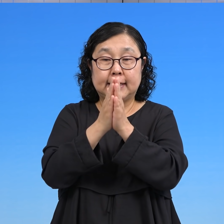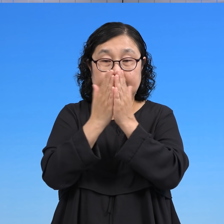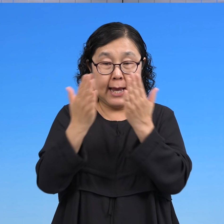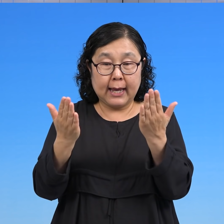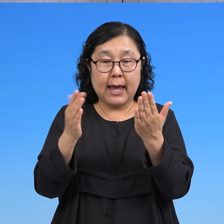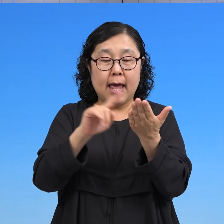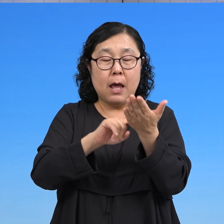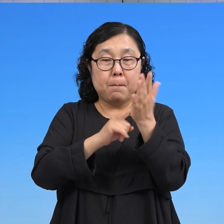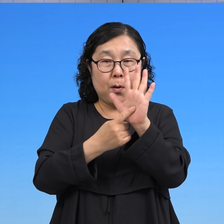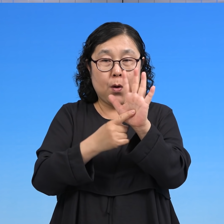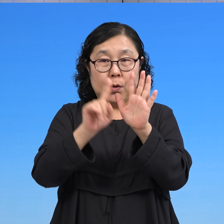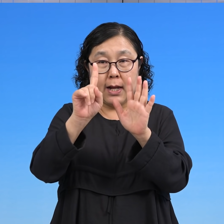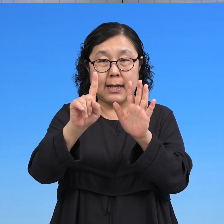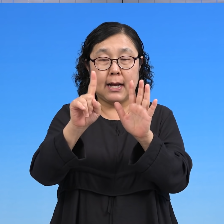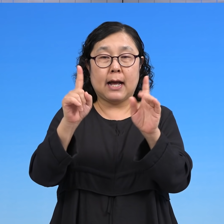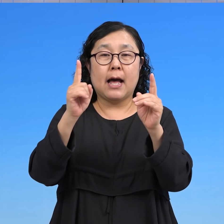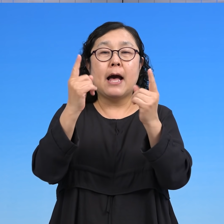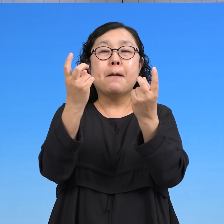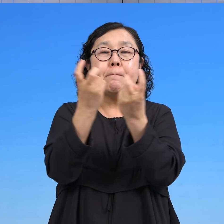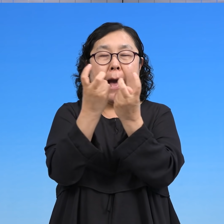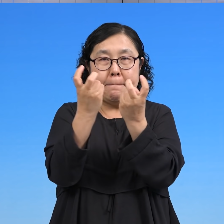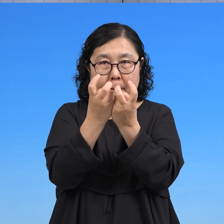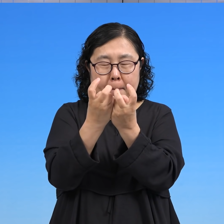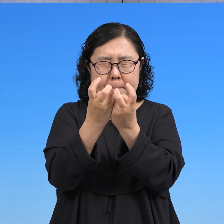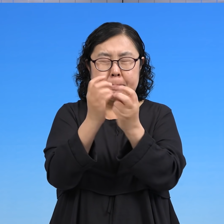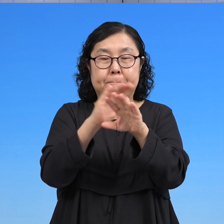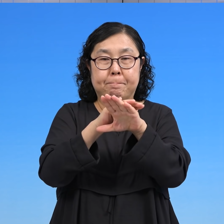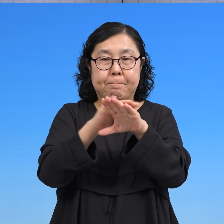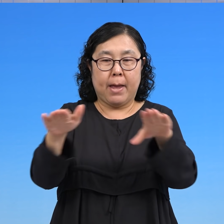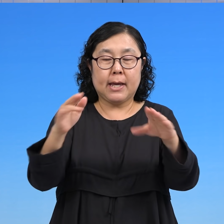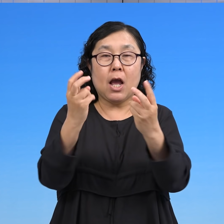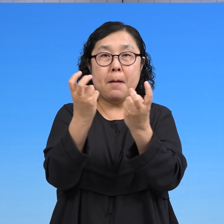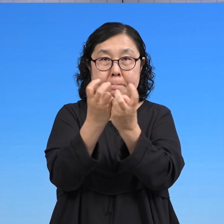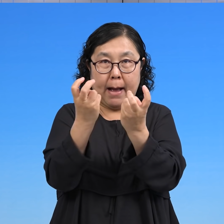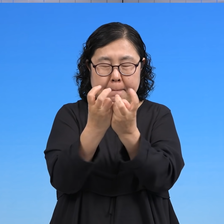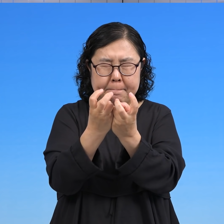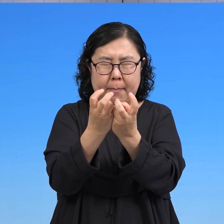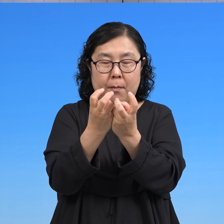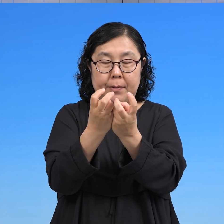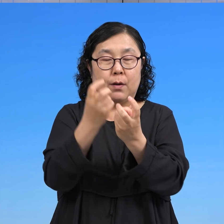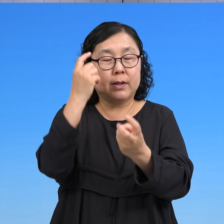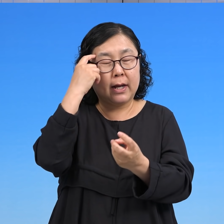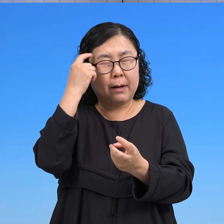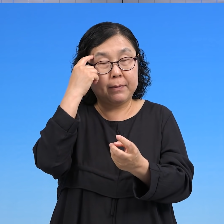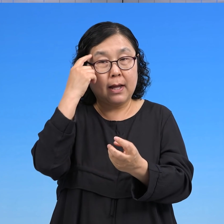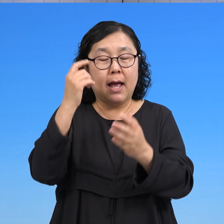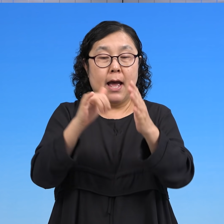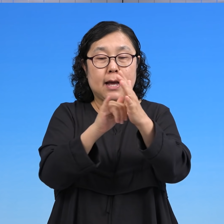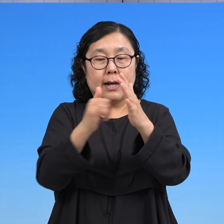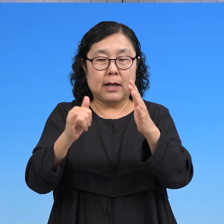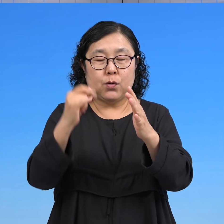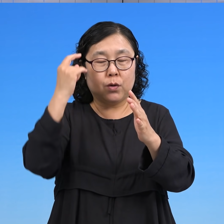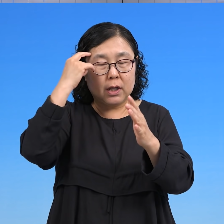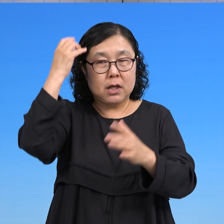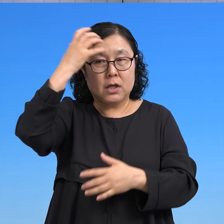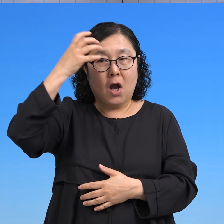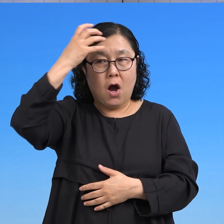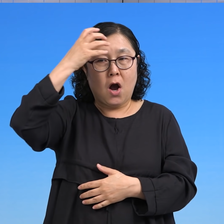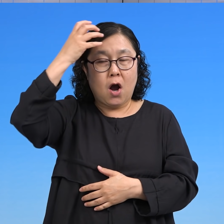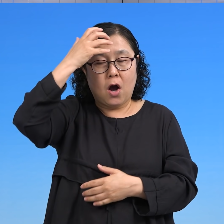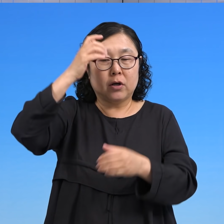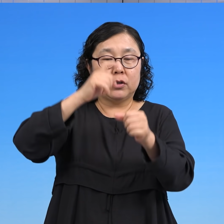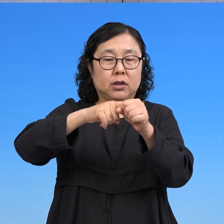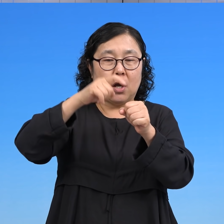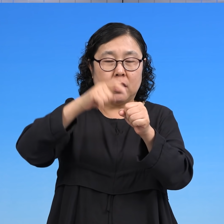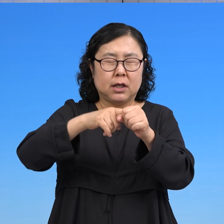나오는 표현 하나가 대안이라 생각합니다. 이런 표현이 있더라고요. 가족은 영적 전쟁의 장이다. 가족은 영적